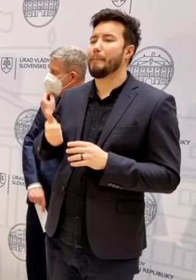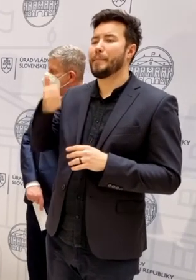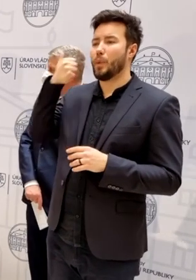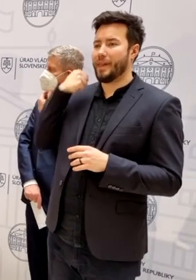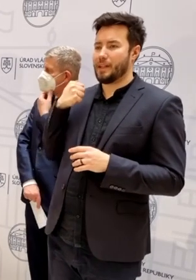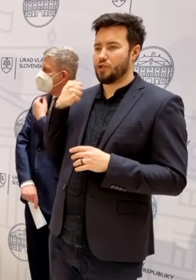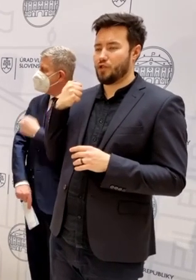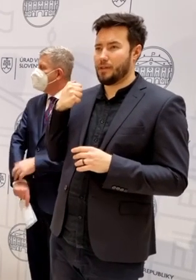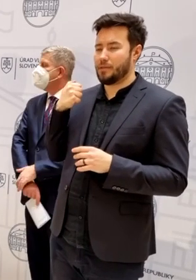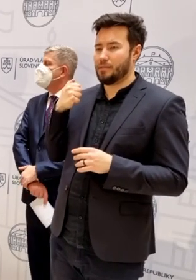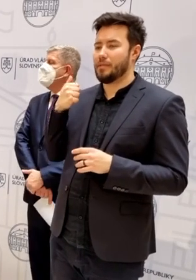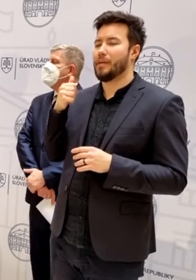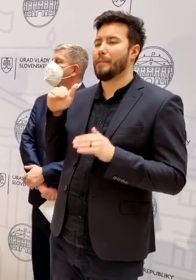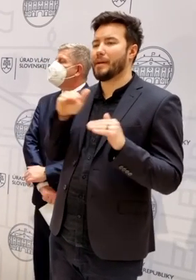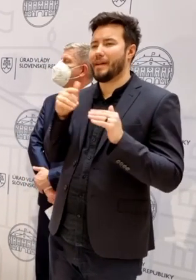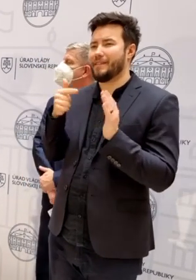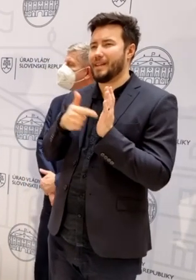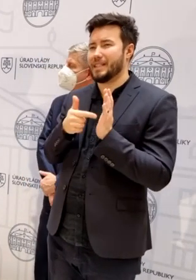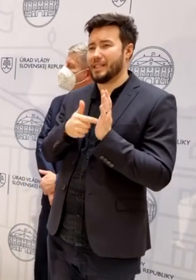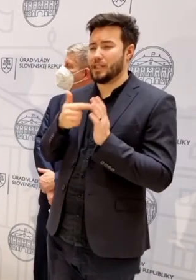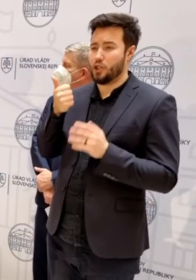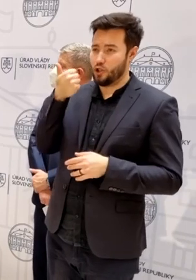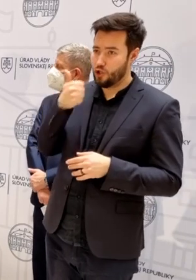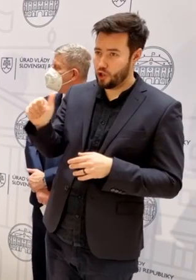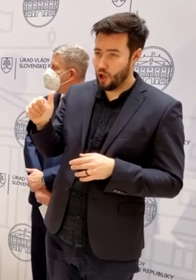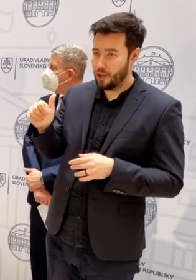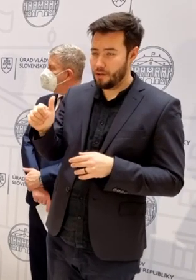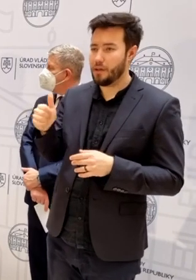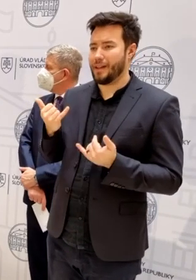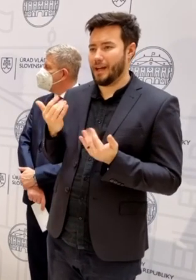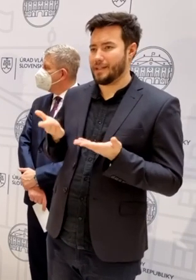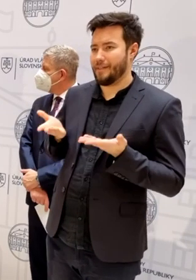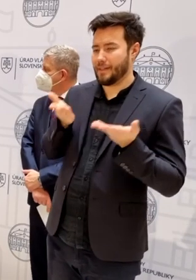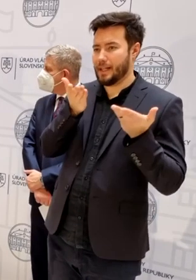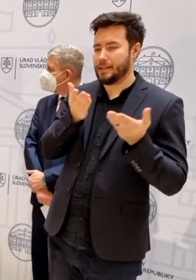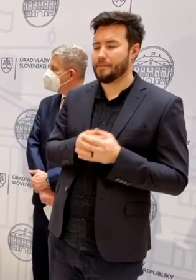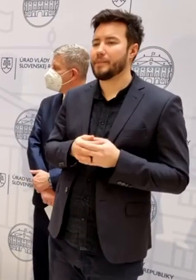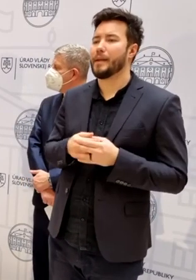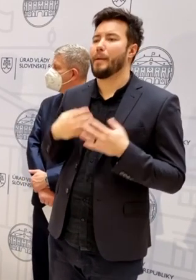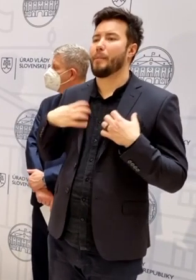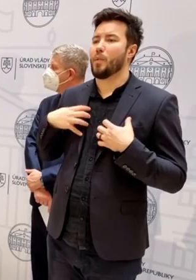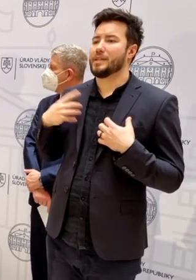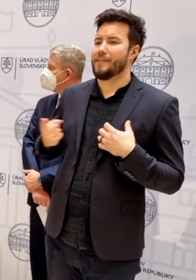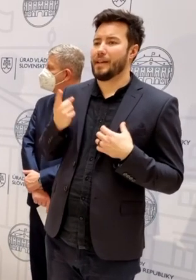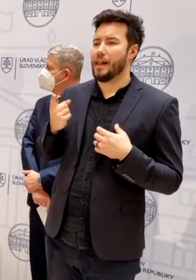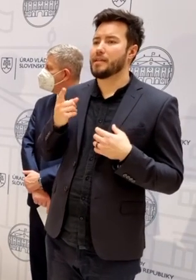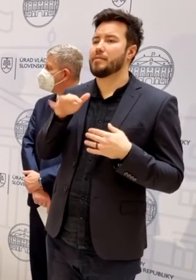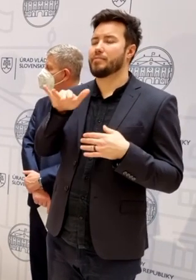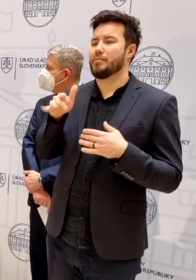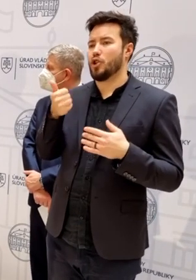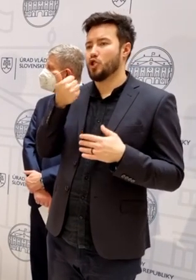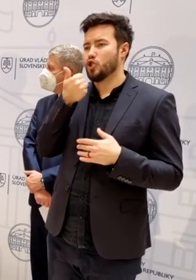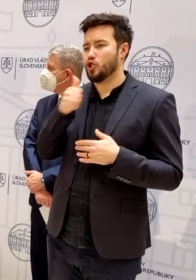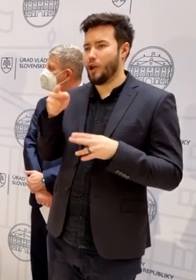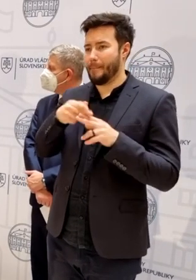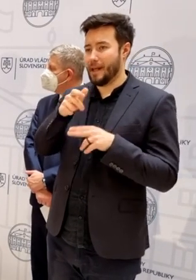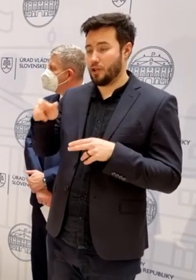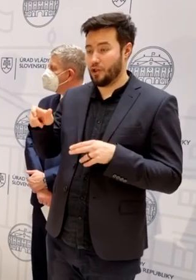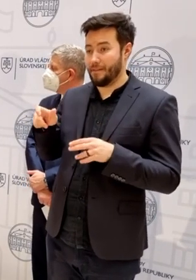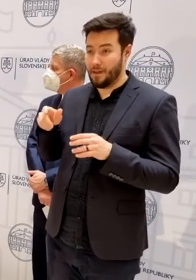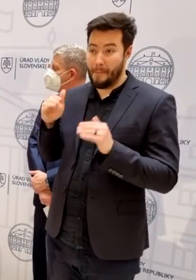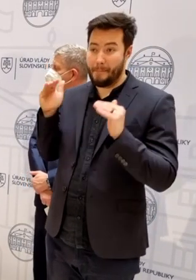týždňu, kedy bolo okolo 2100 pacientov. Ventilovaných pacientov je 100, čo je ešte pokles oproti